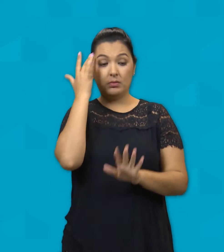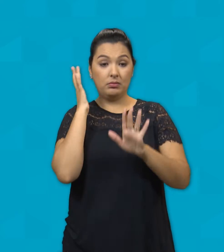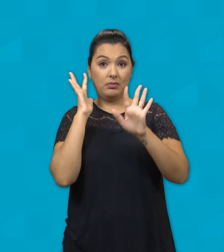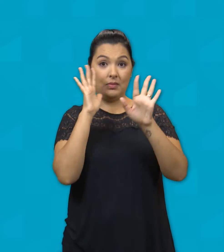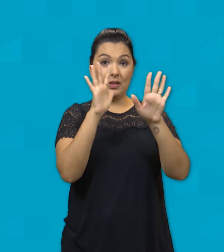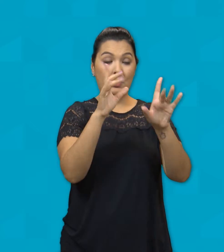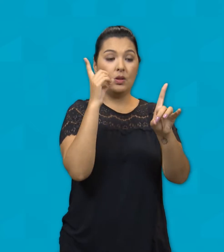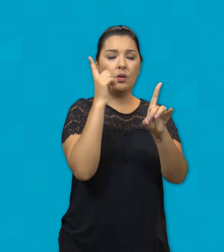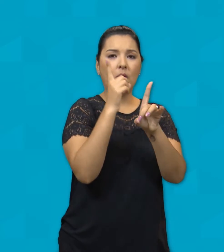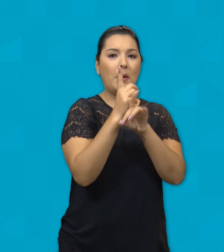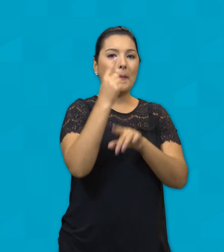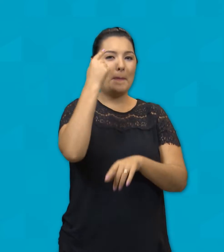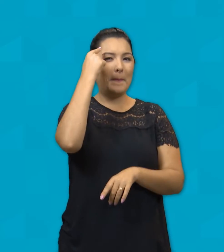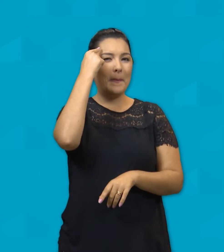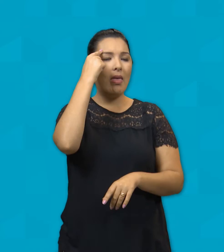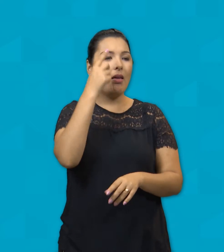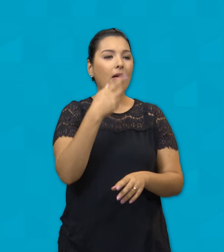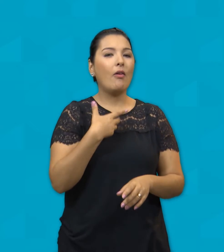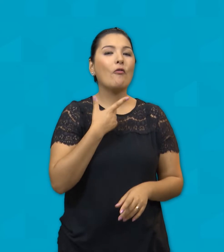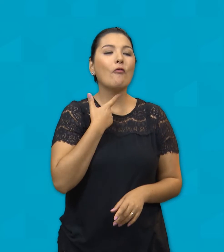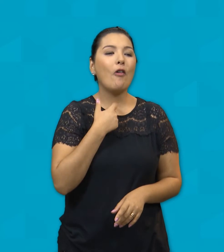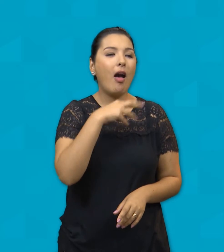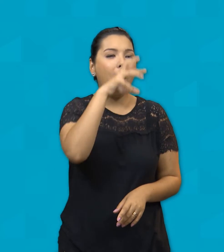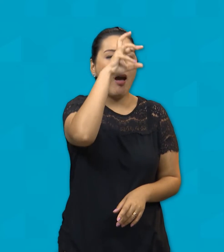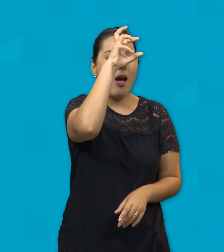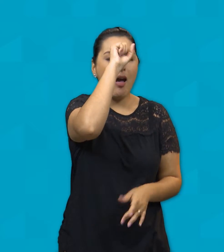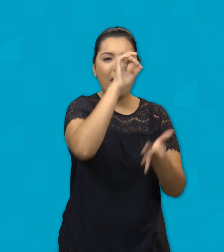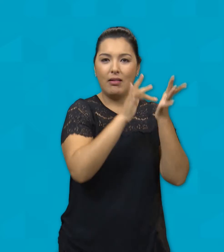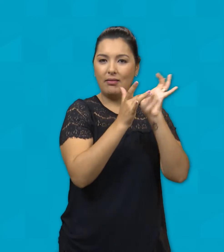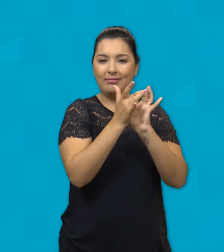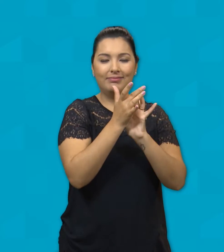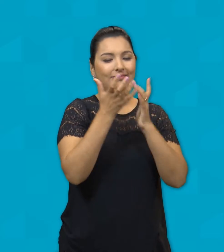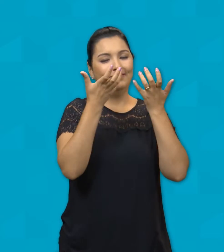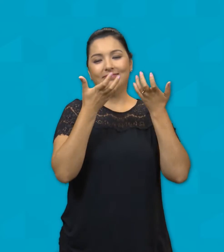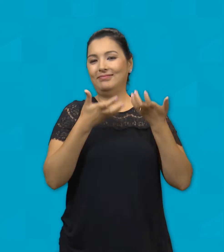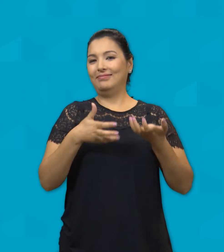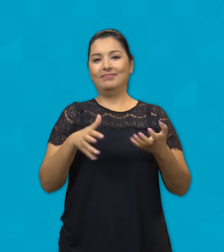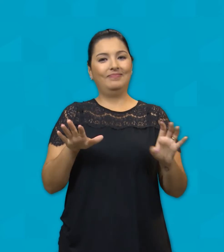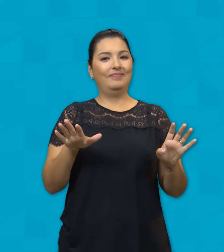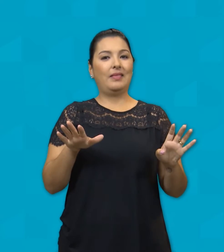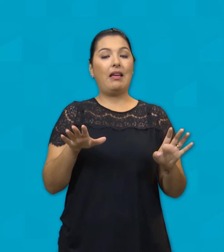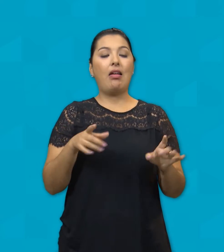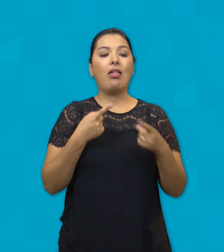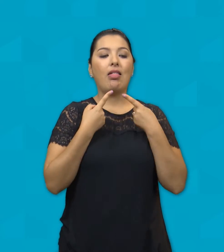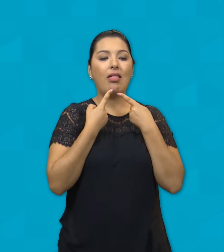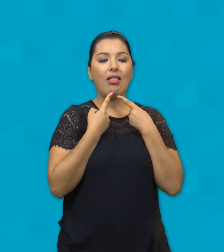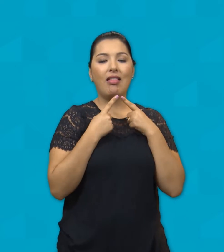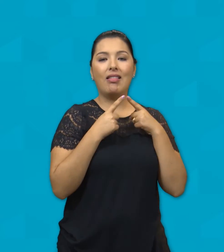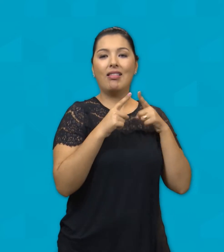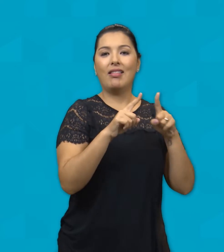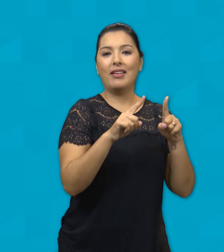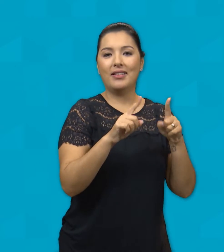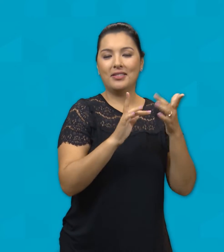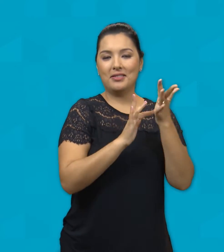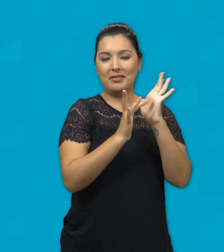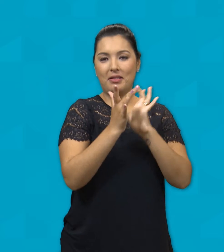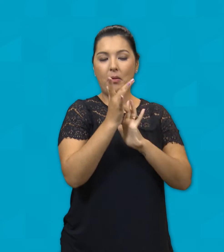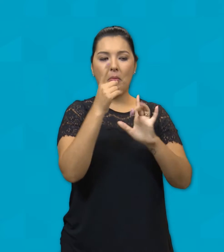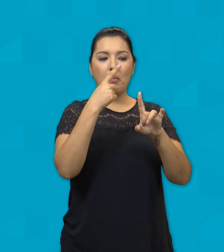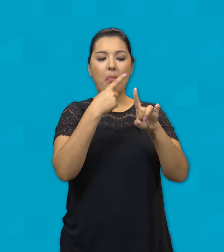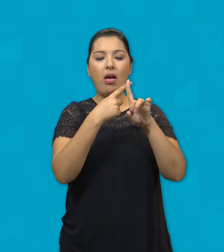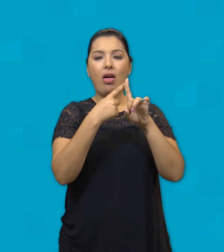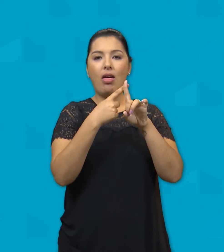Jesus não para aprender de Jesus, mas sim para criticá-lo, pois diziam